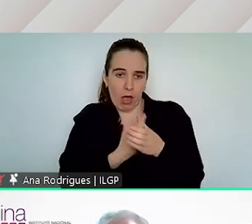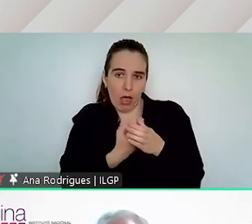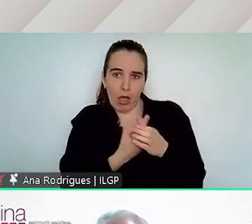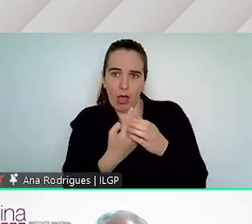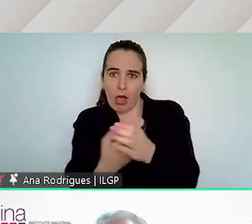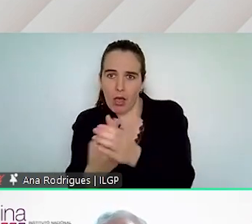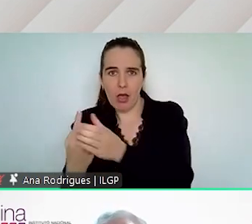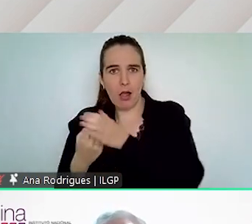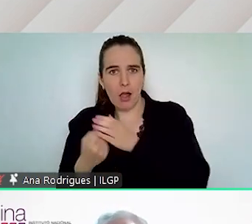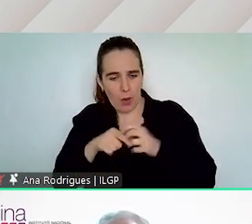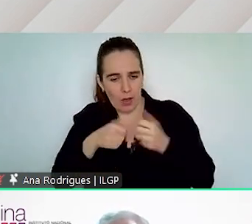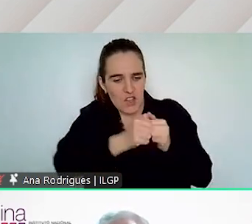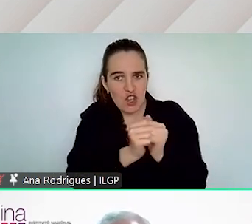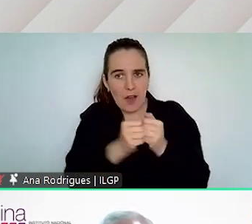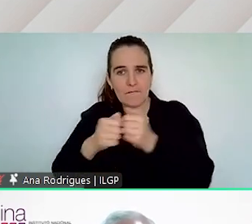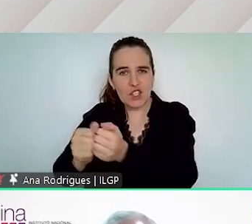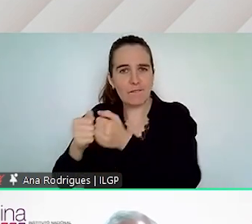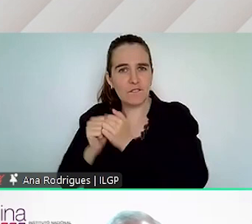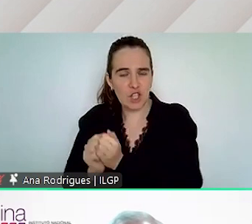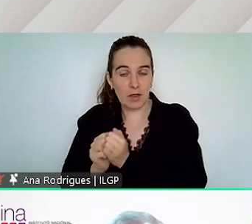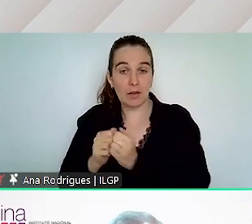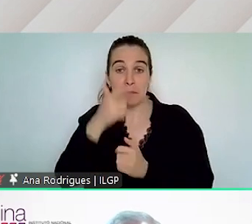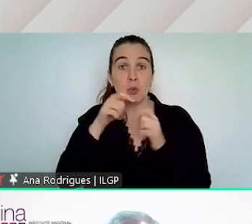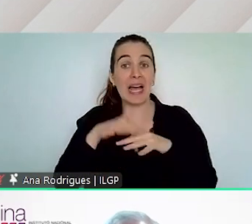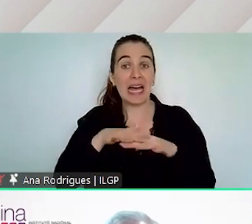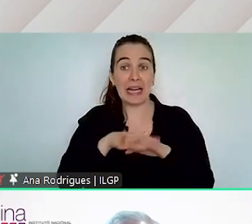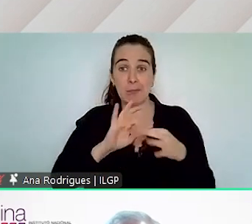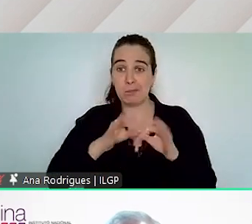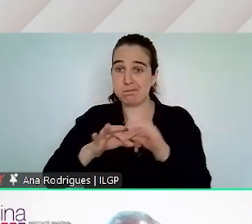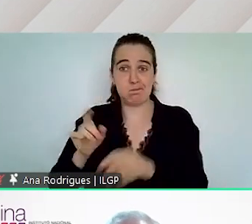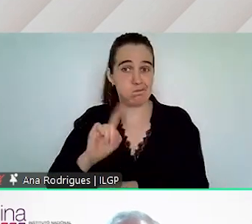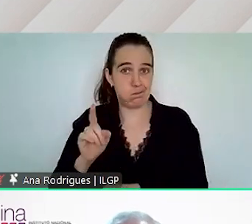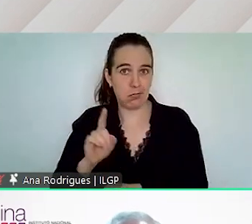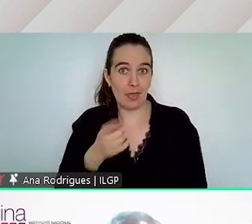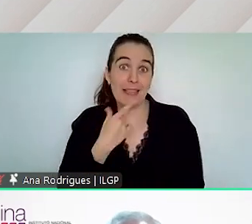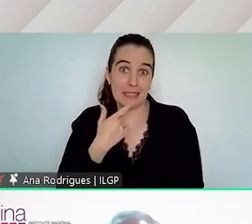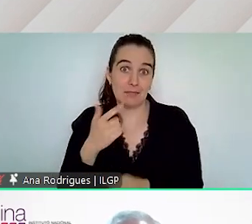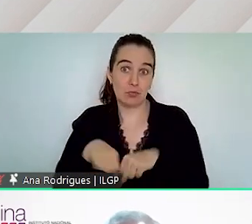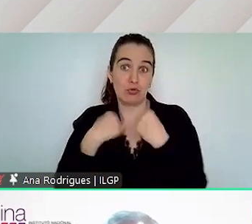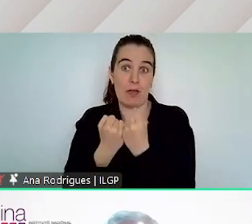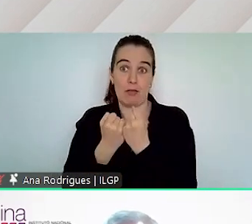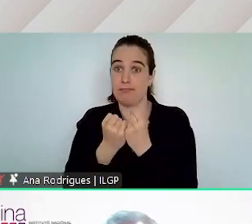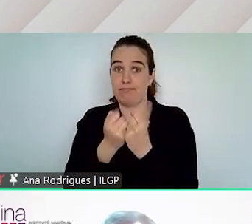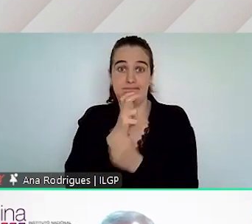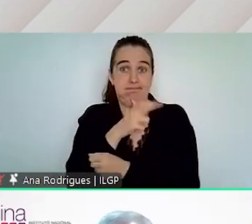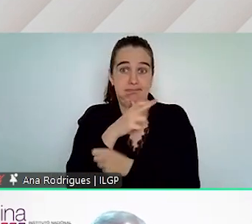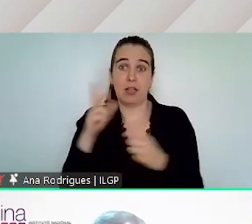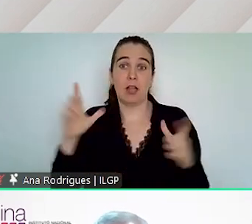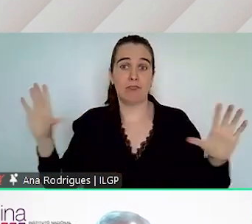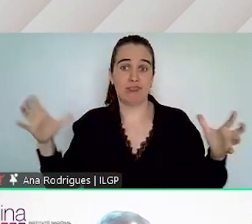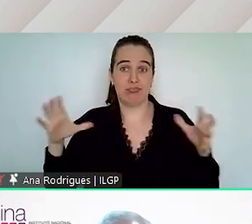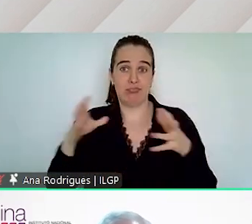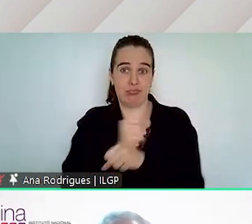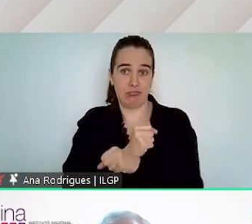em rede. E a sociedade é péssima e acaba depois por desaparecer. Portanto, está condenada. Foi uma forma